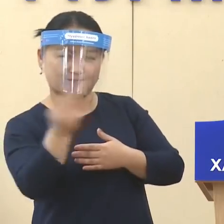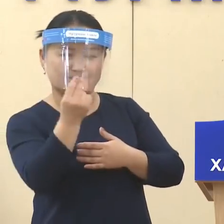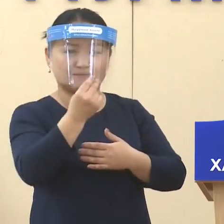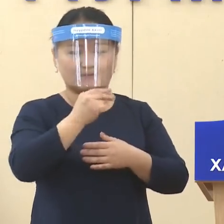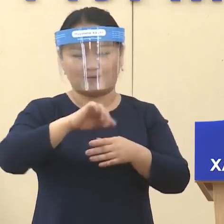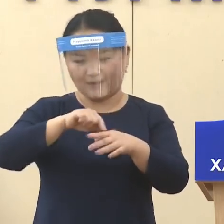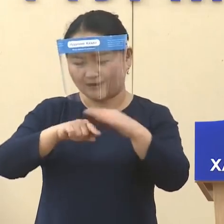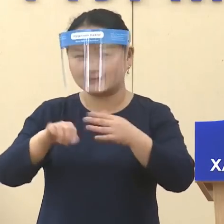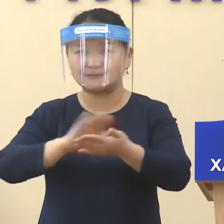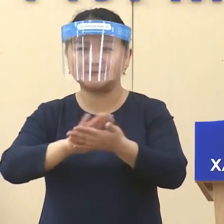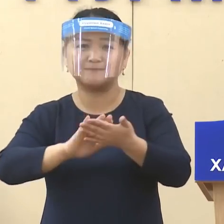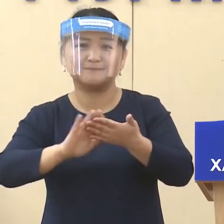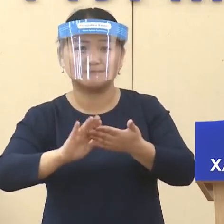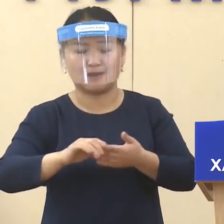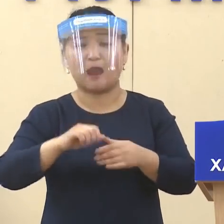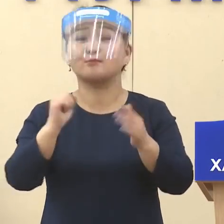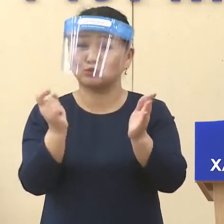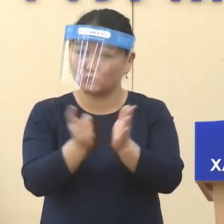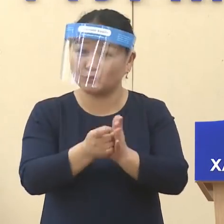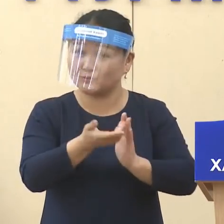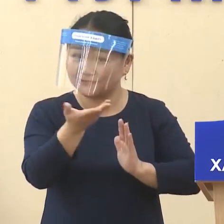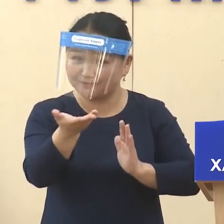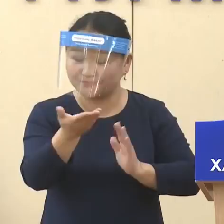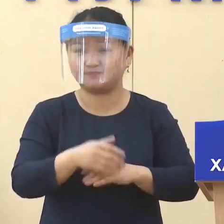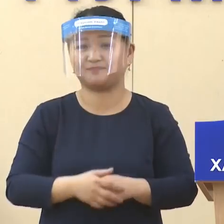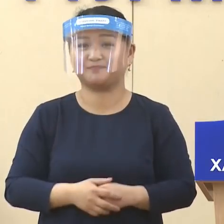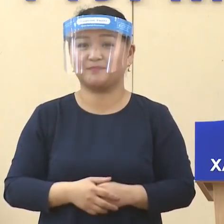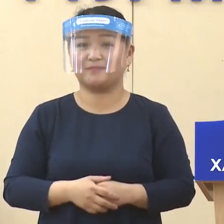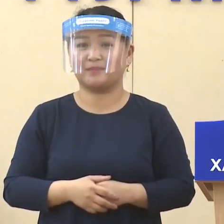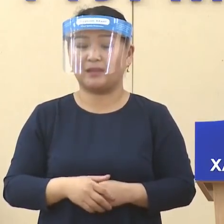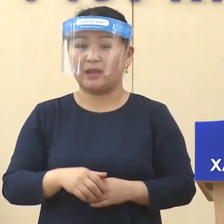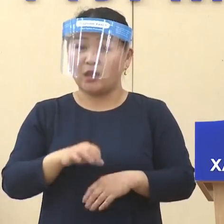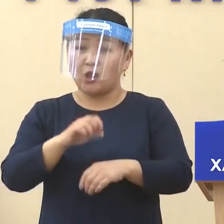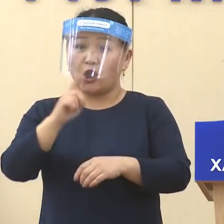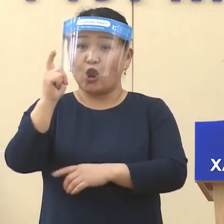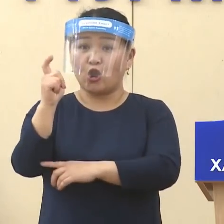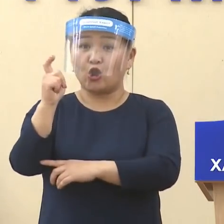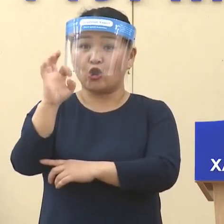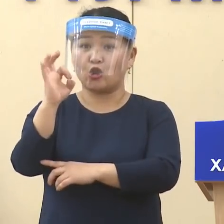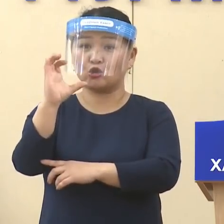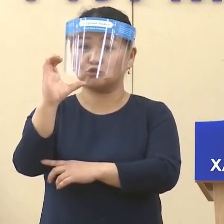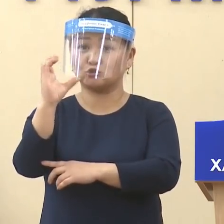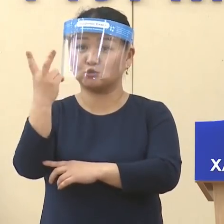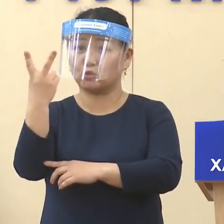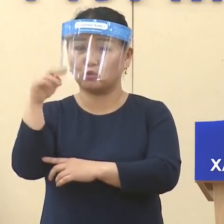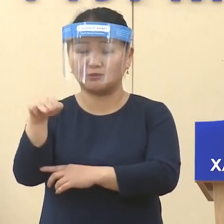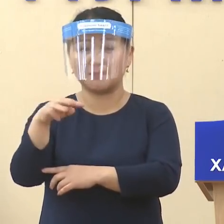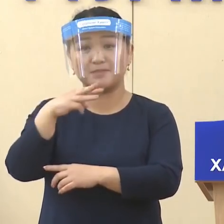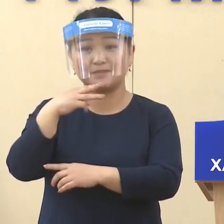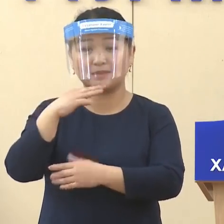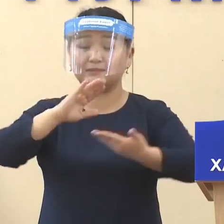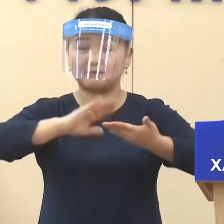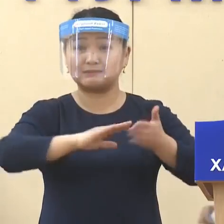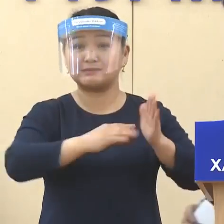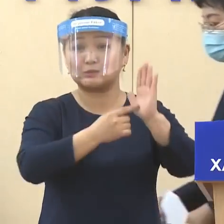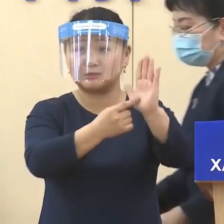байх нь бол маш чухал гэдгийг одоо үнээс бол харагдаж байгаа баха. За ингээд халдвар төвчин судлын үндэсний төвийн мэдээллийг танилцуулнаа.